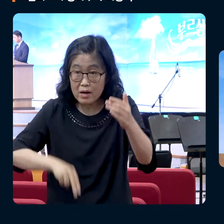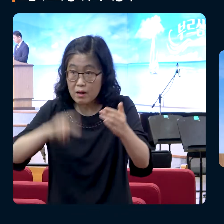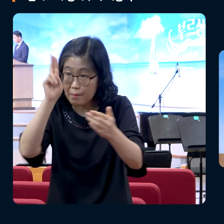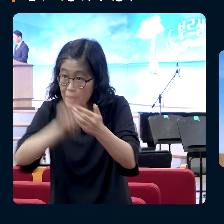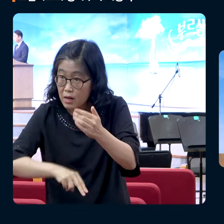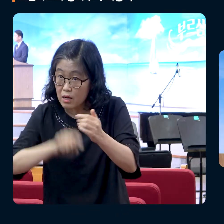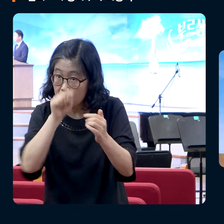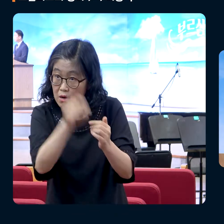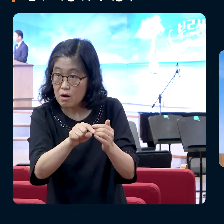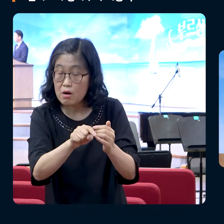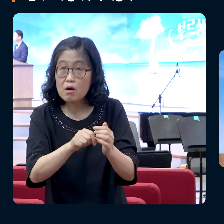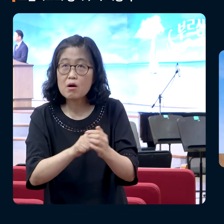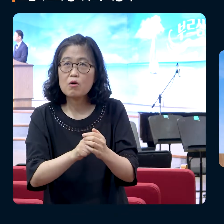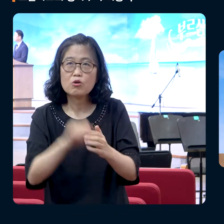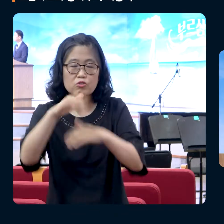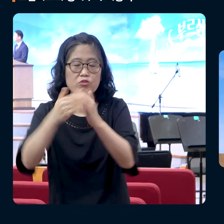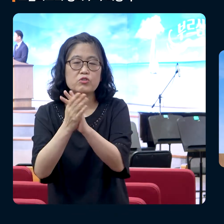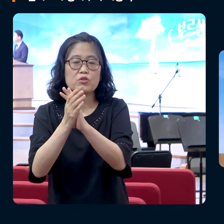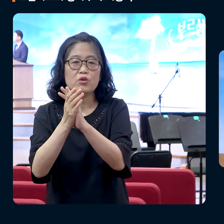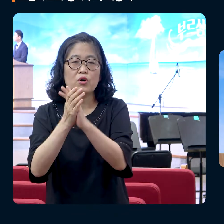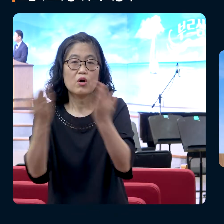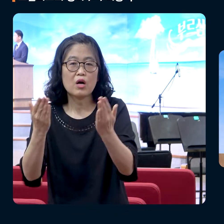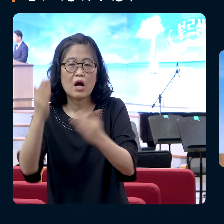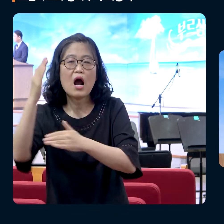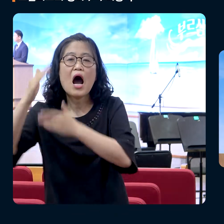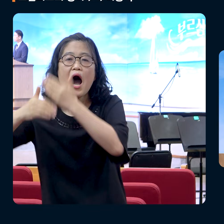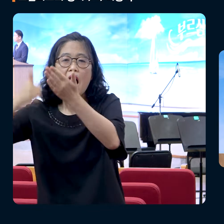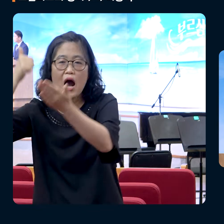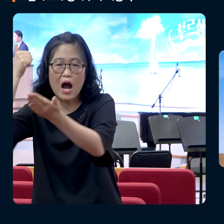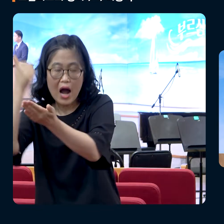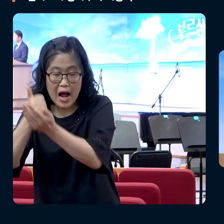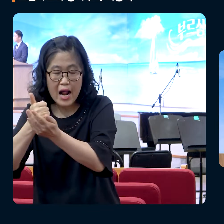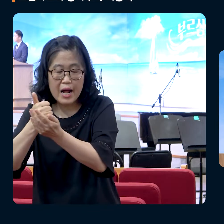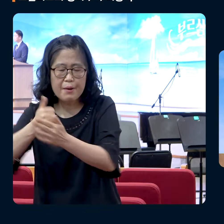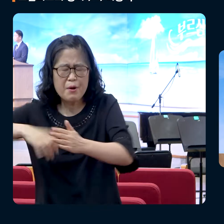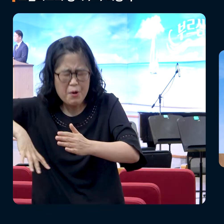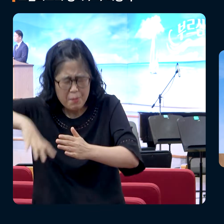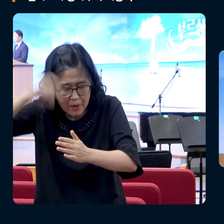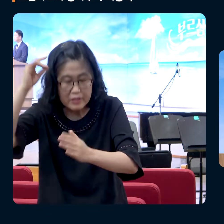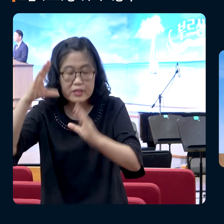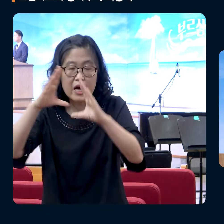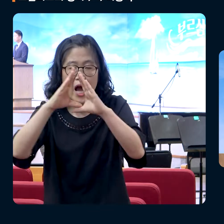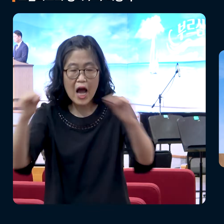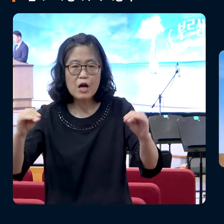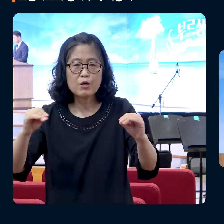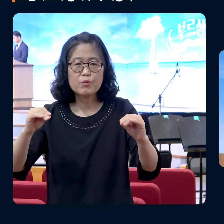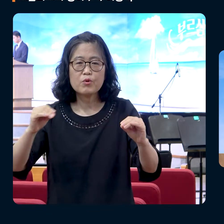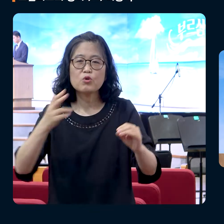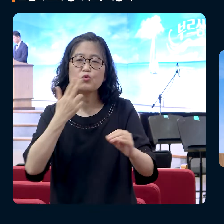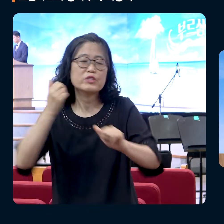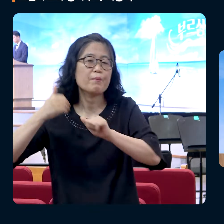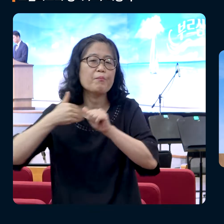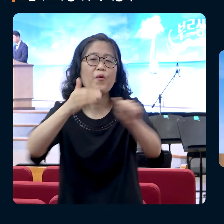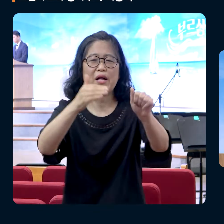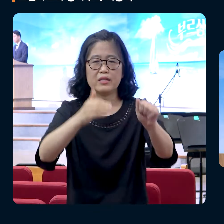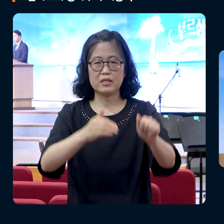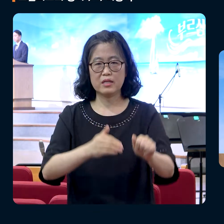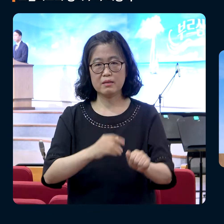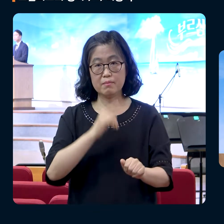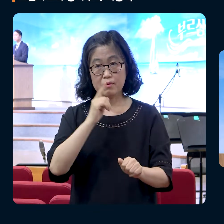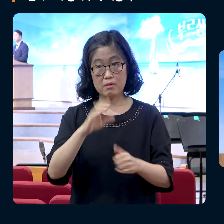대해서 성경은 하나님이 요셉을 애굽으로 보내신 사건이다라고 이야기하고 있다라는